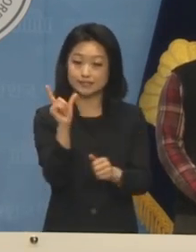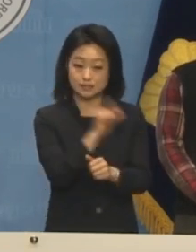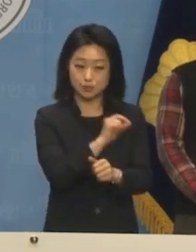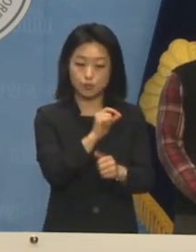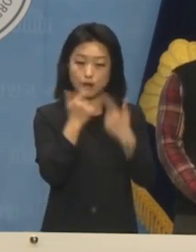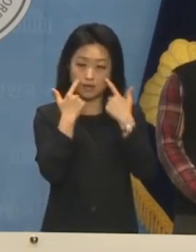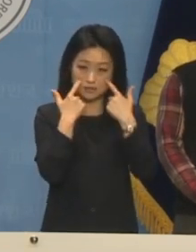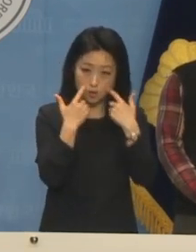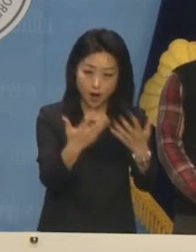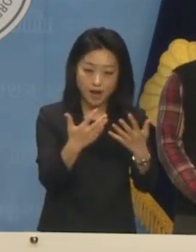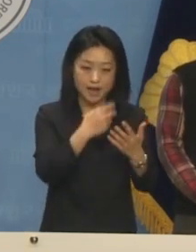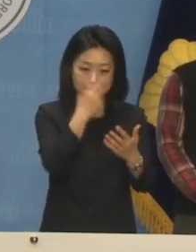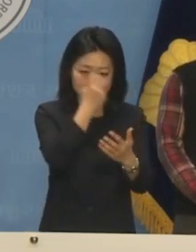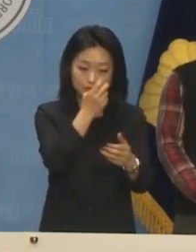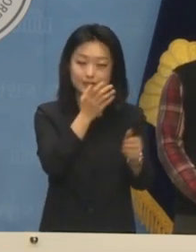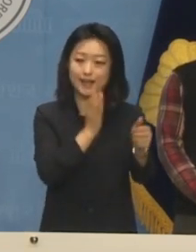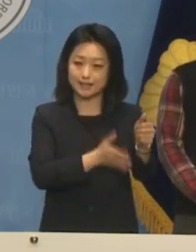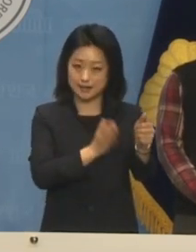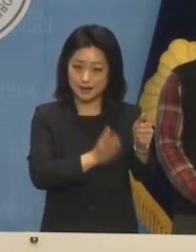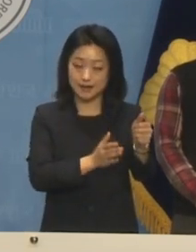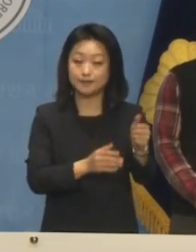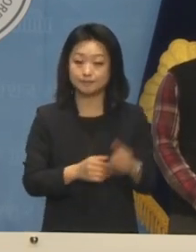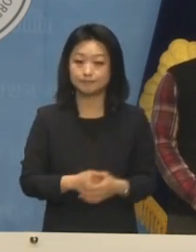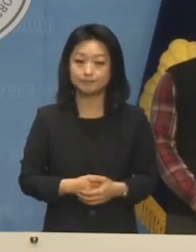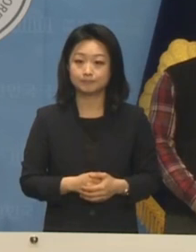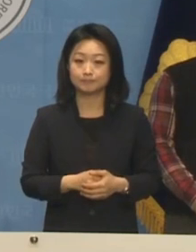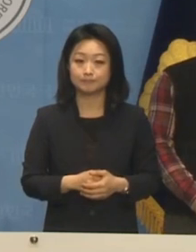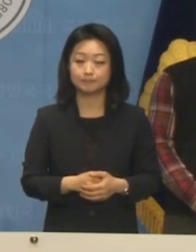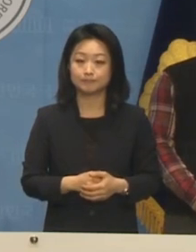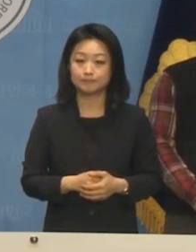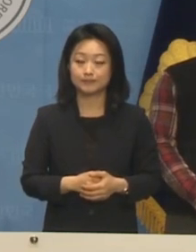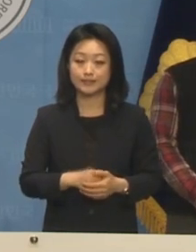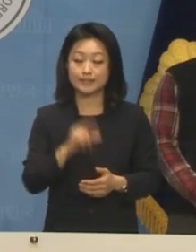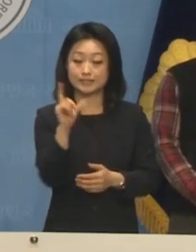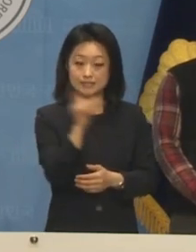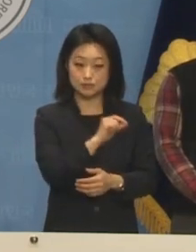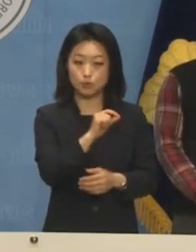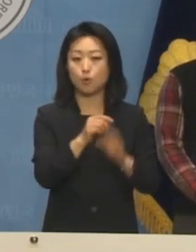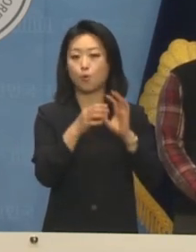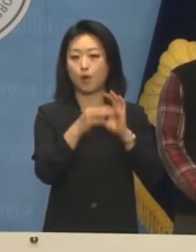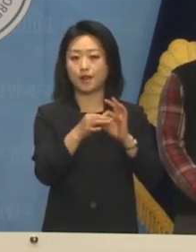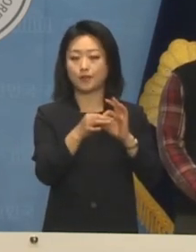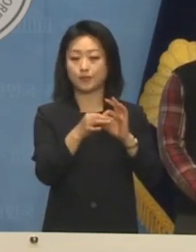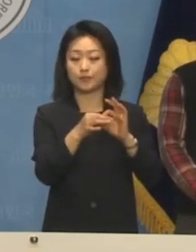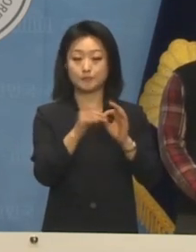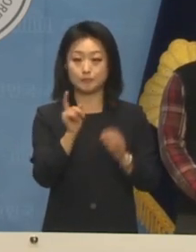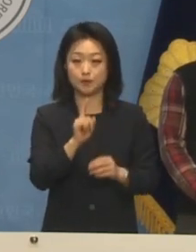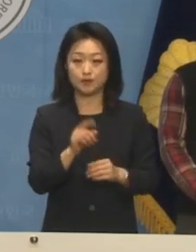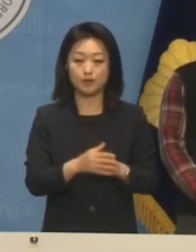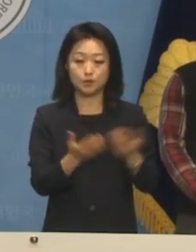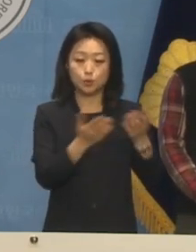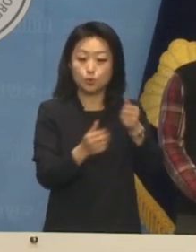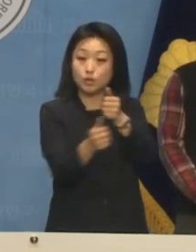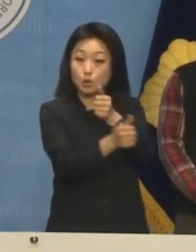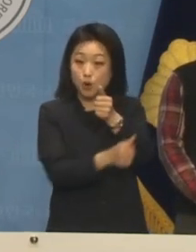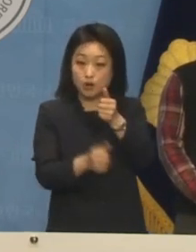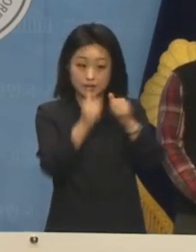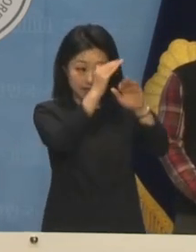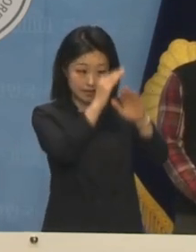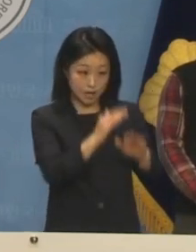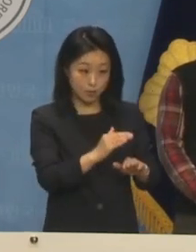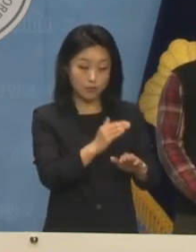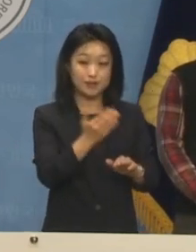신속성과 공정성 이 두 가지라 할 수 있습니다. 먼저 신속성과 관련하여 우리나라의 노동위원회 제도는